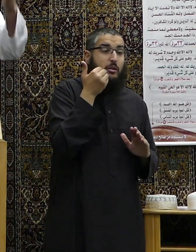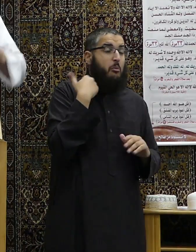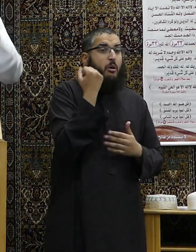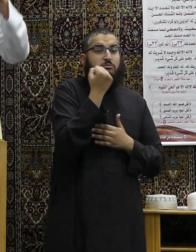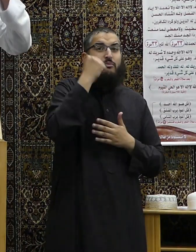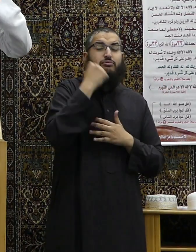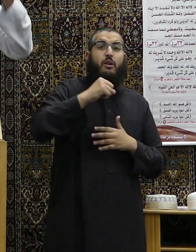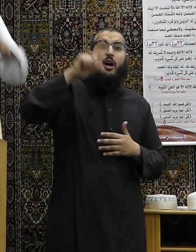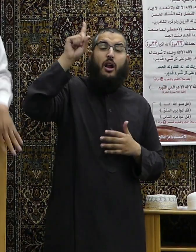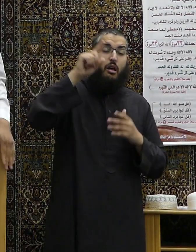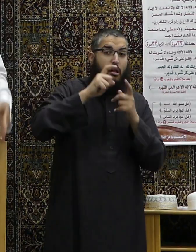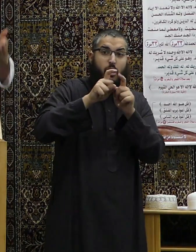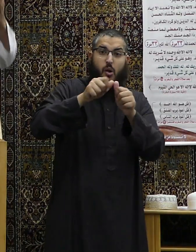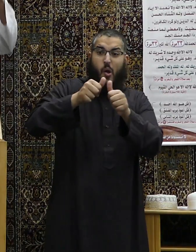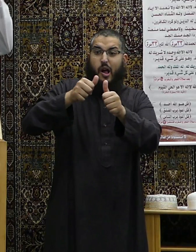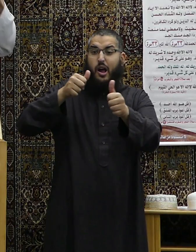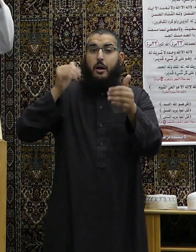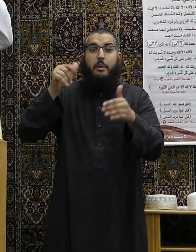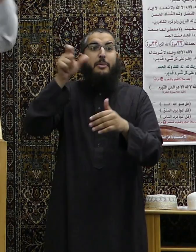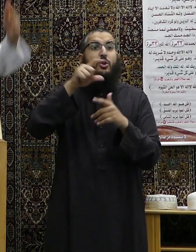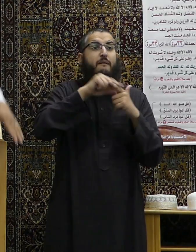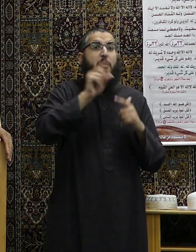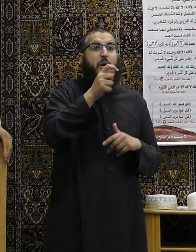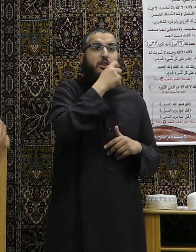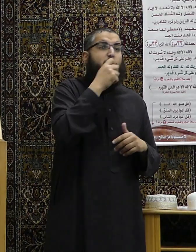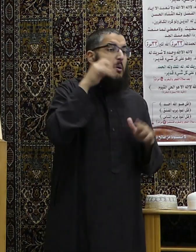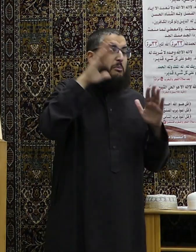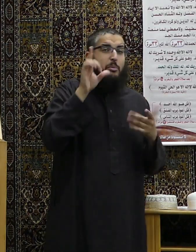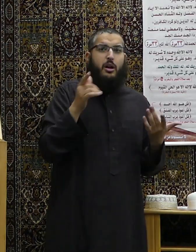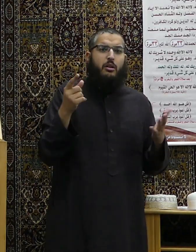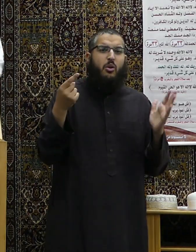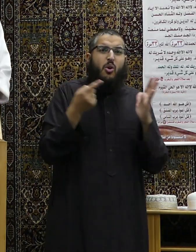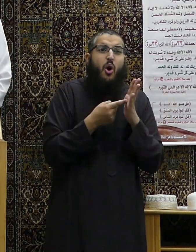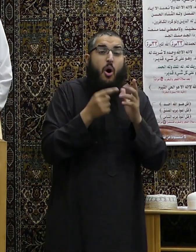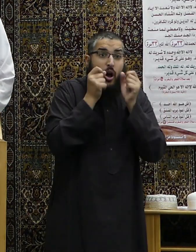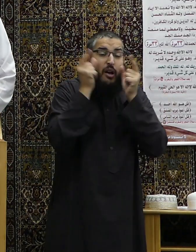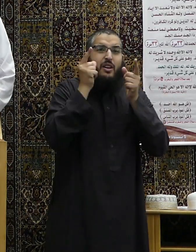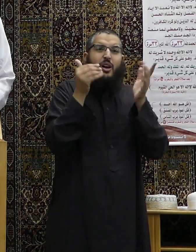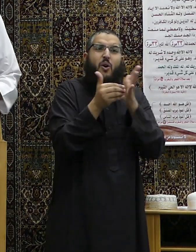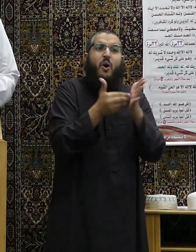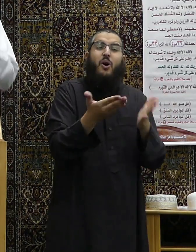désobéis à Allah, tu t'éloignes de lui. Il y en a même qui ne jeûnent pas, qui ne prient pas. Mais quand est-ce que tu vas te racheter?